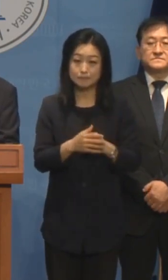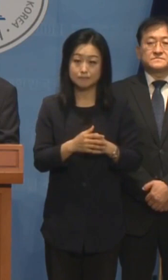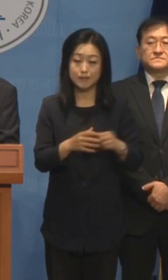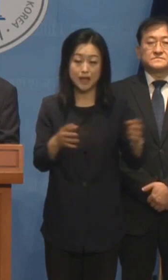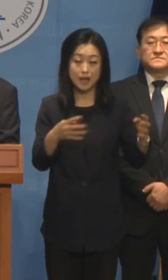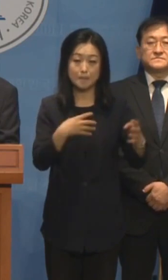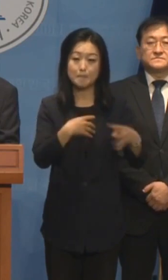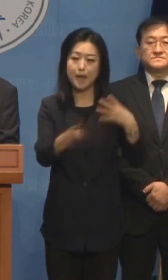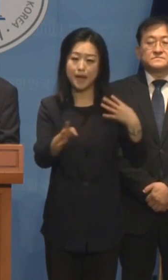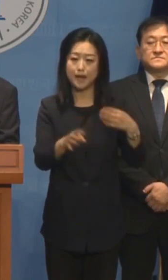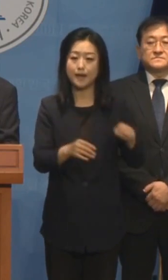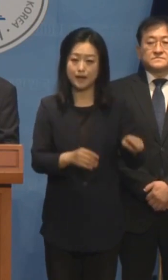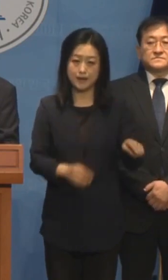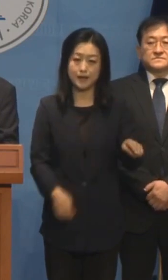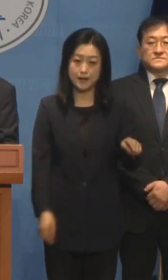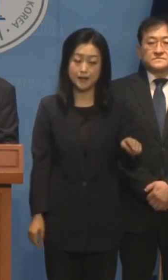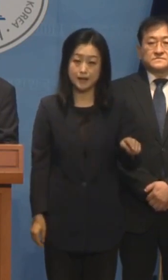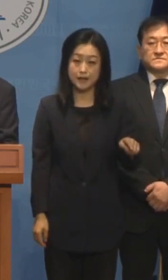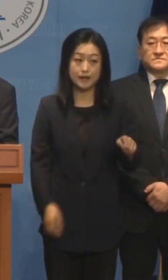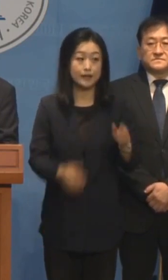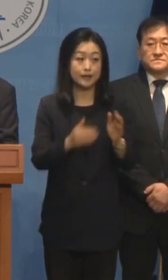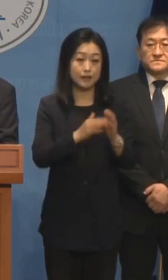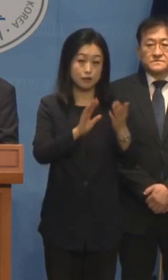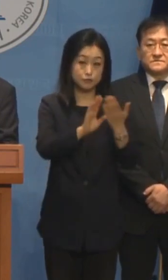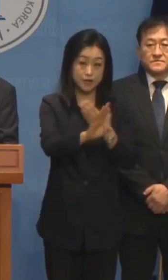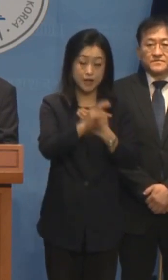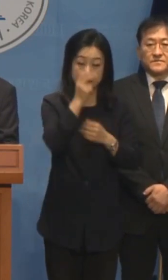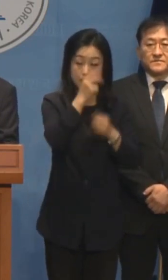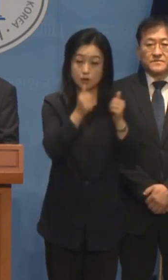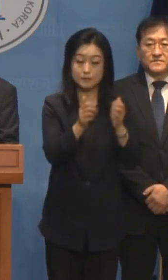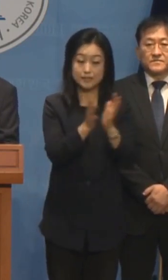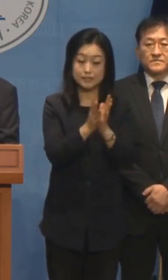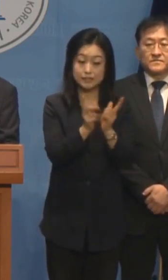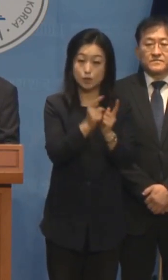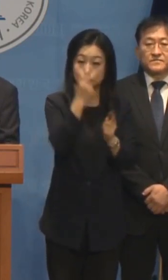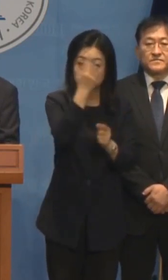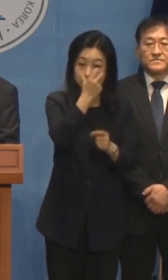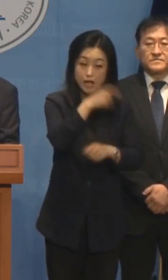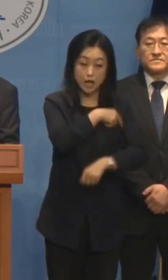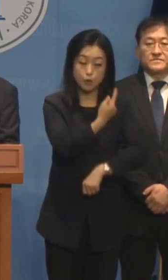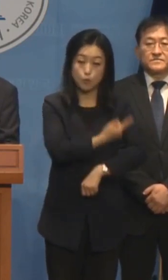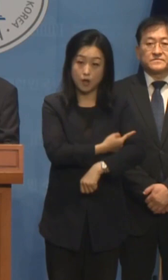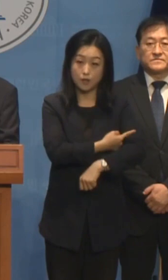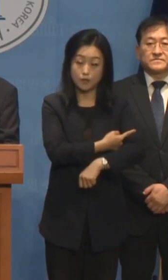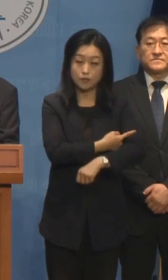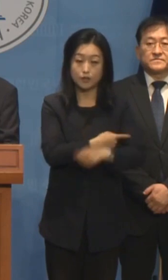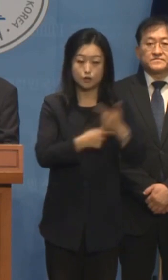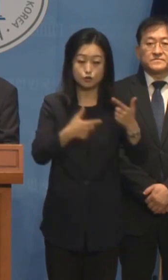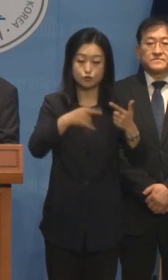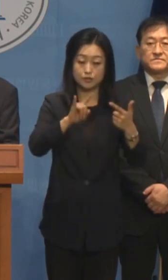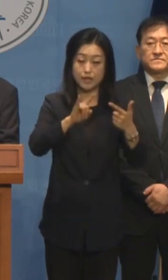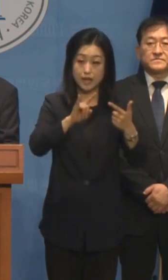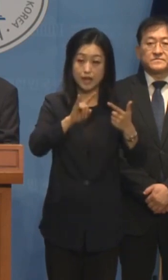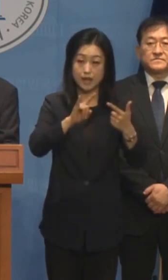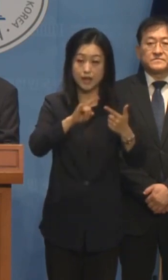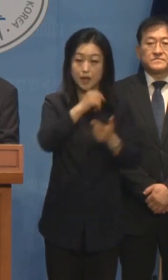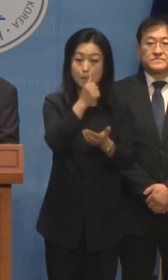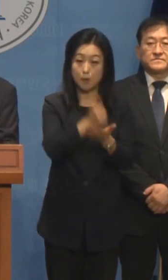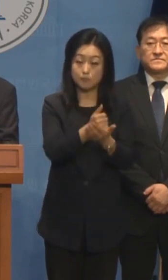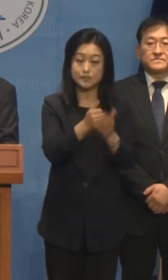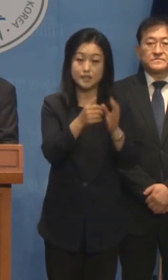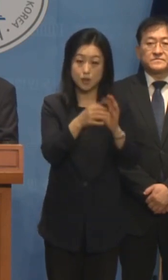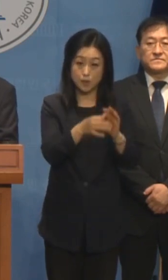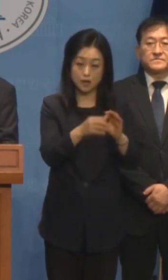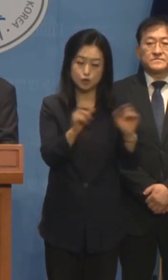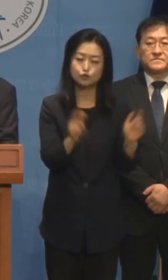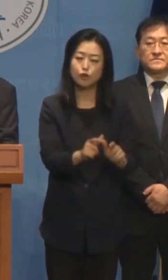합의를 파기하였습니다. 이후 검찰 직접 수사권을 기존 6대 범죄에서 부패 경제범죄로